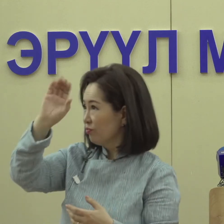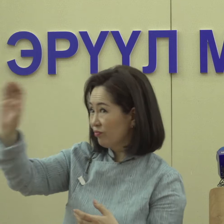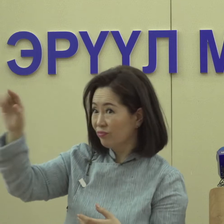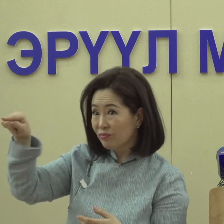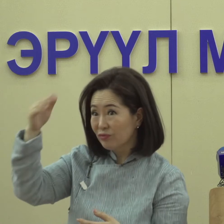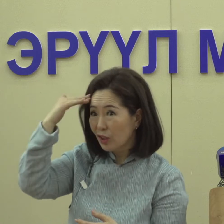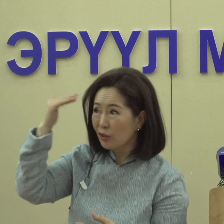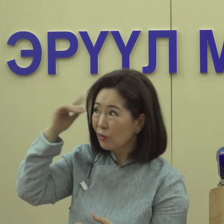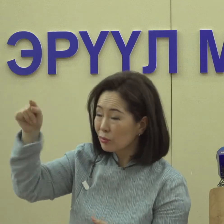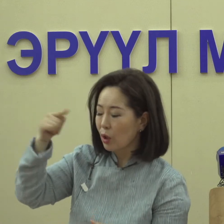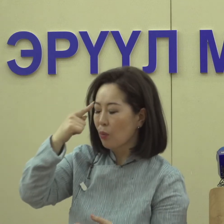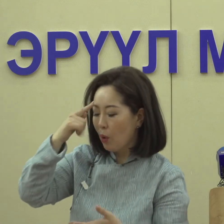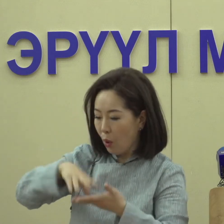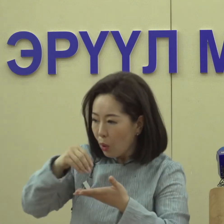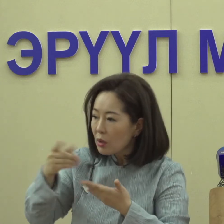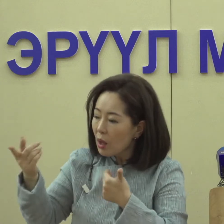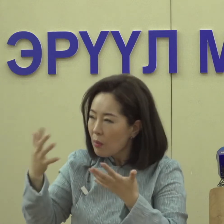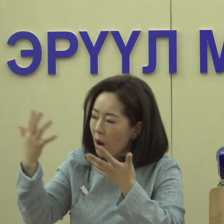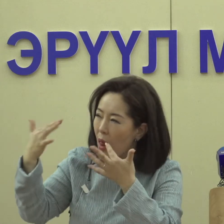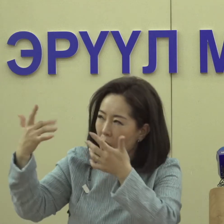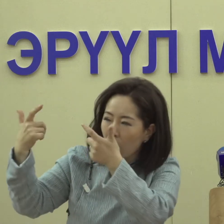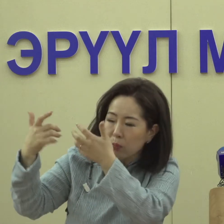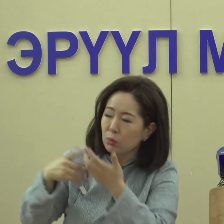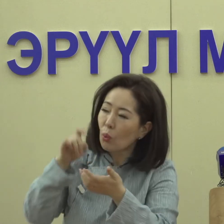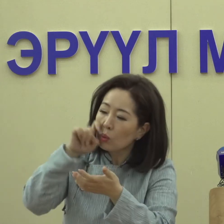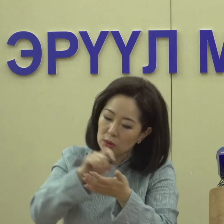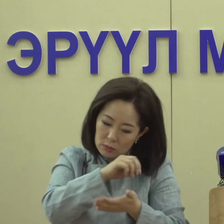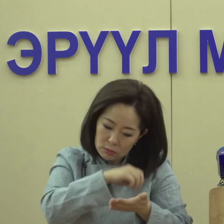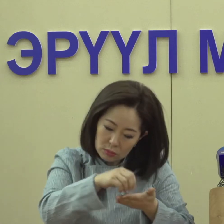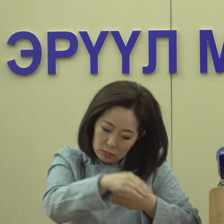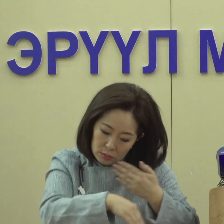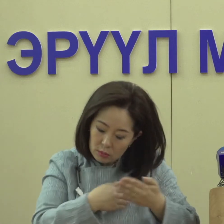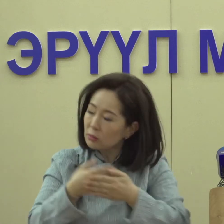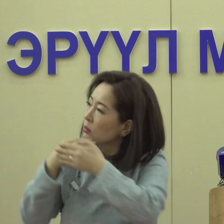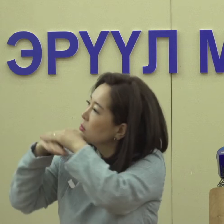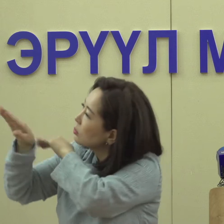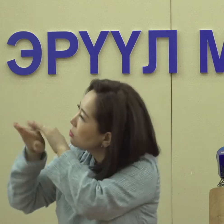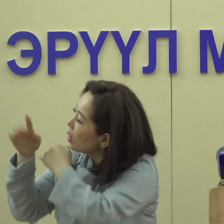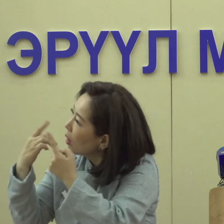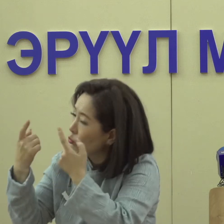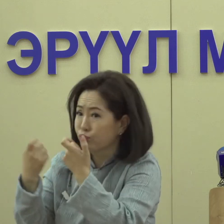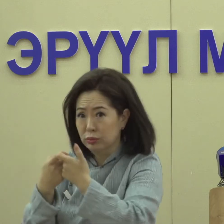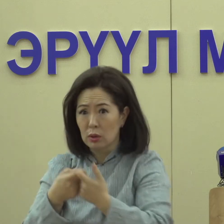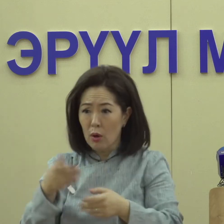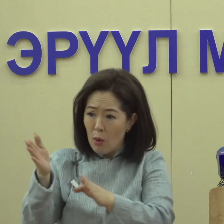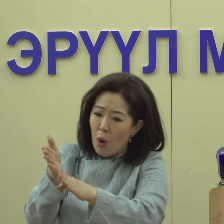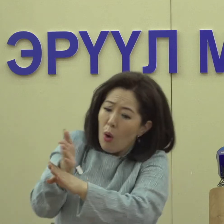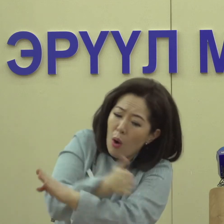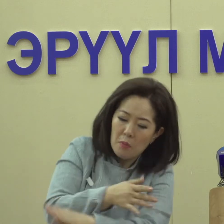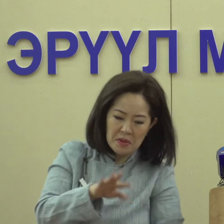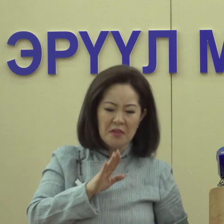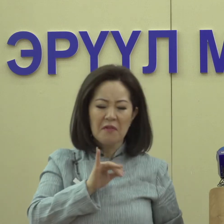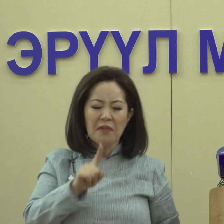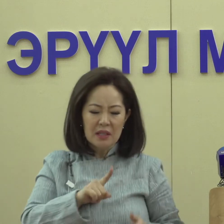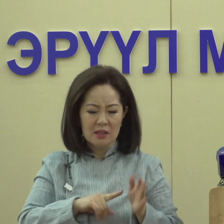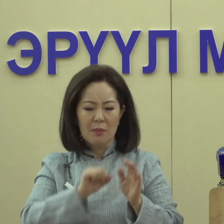оюутнуудын хүсэлтийг гадаад харилцааны яамд уламжилсан. Бид бол энэ иргэдийн асуудлыг бол анхнаас нь визийн асуудал үүснэ